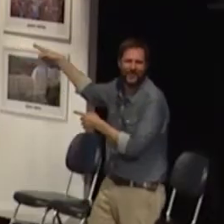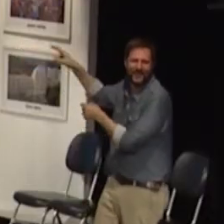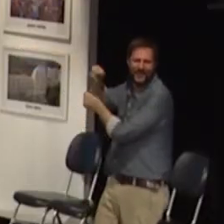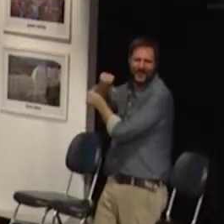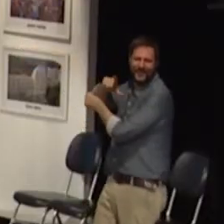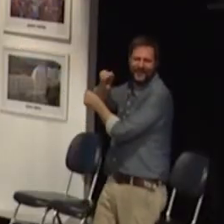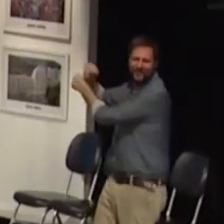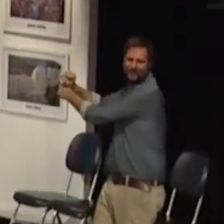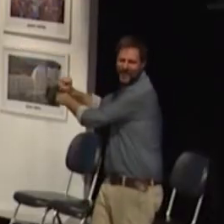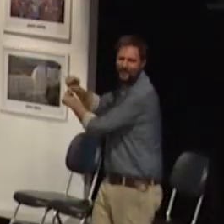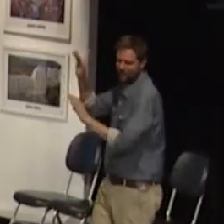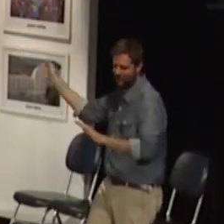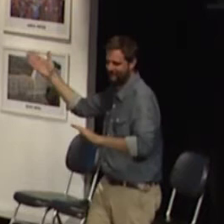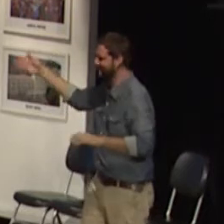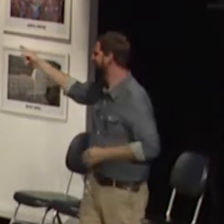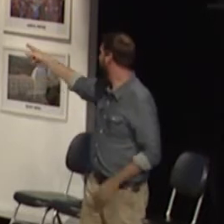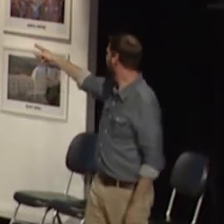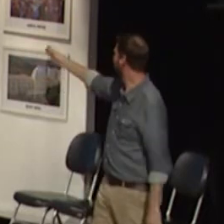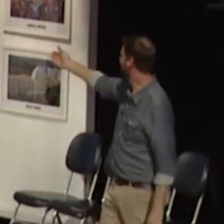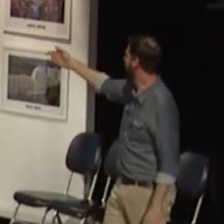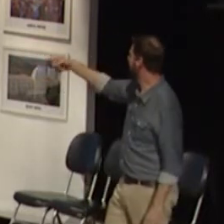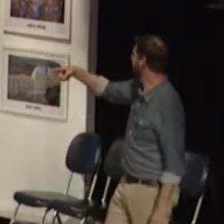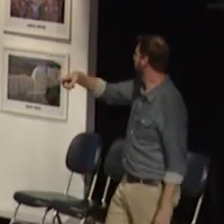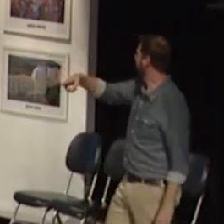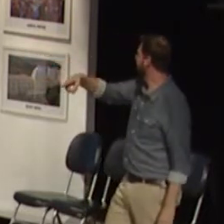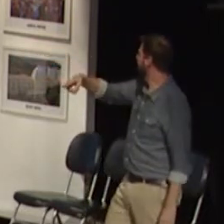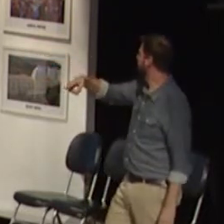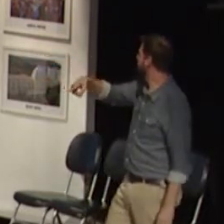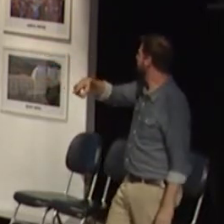eu vou explicar, né? Mas, espera aí, vou passar o slide.